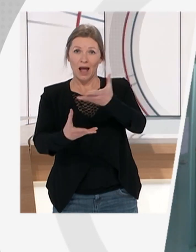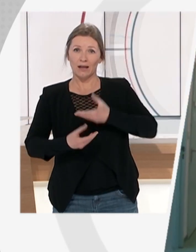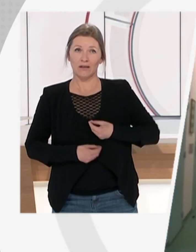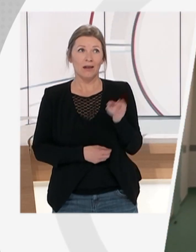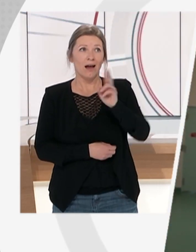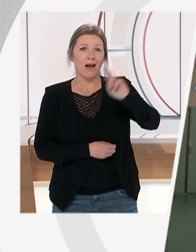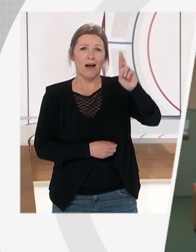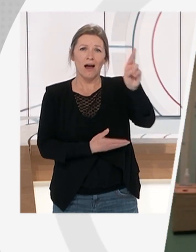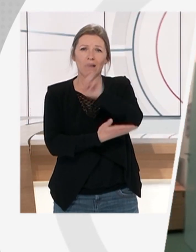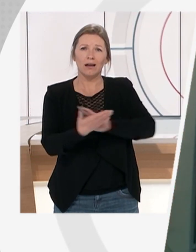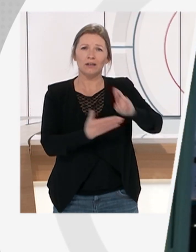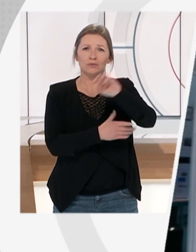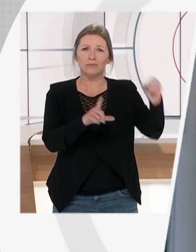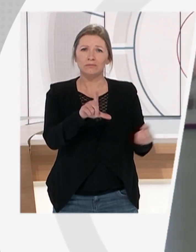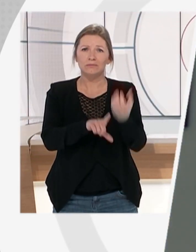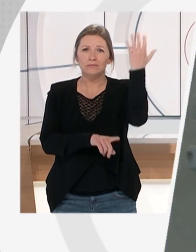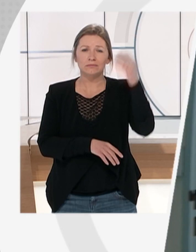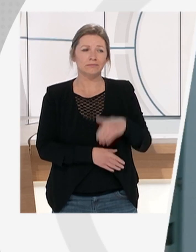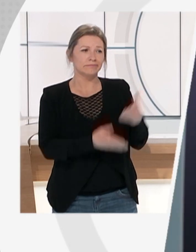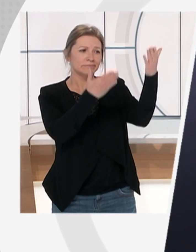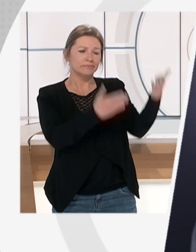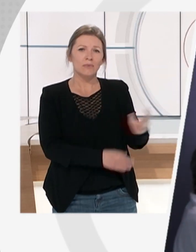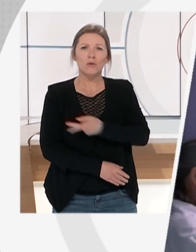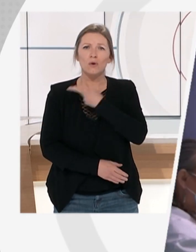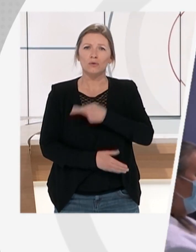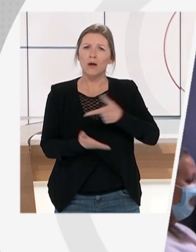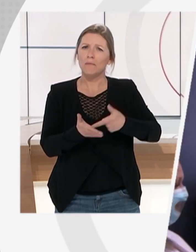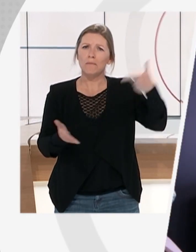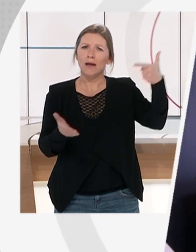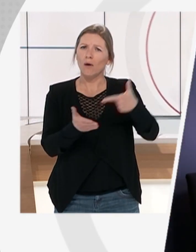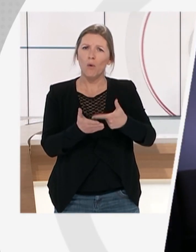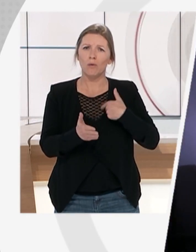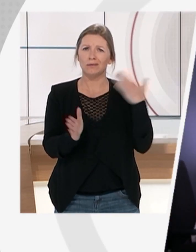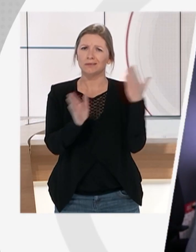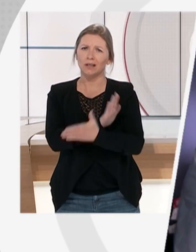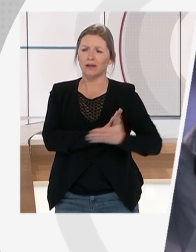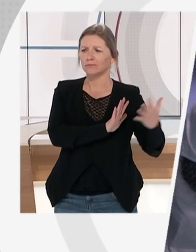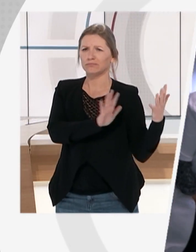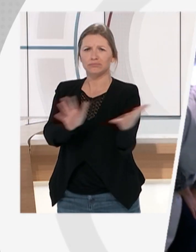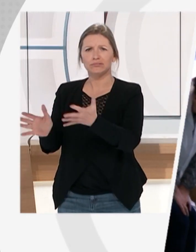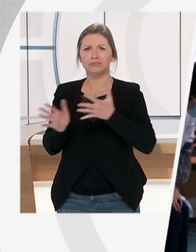en Nouvelle-Aquitaine. Le docteur Perrault mène sa consultation en langue des signes.